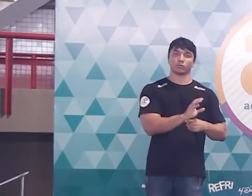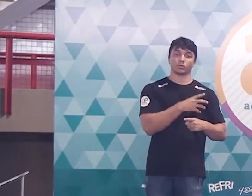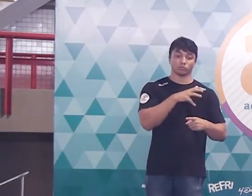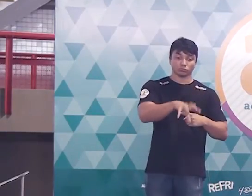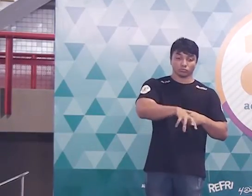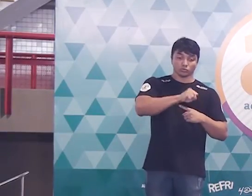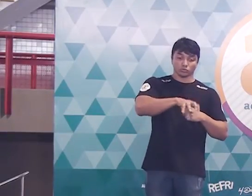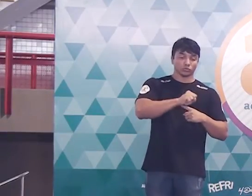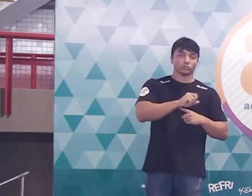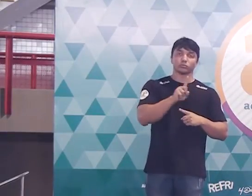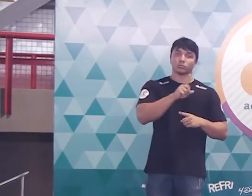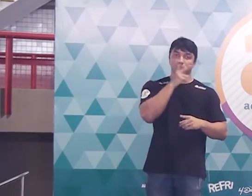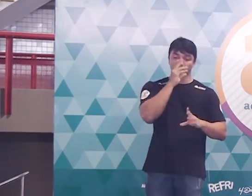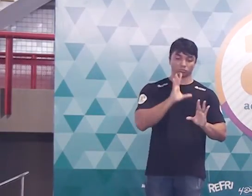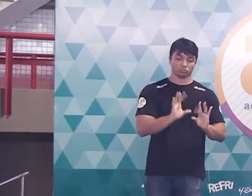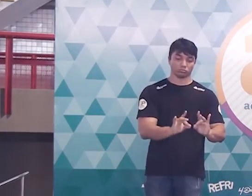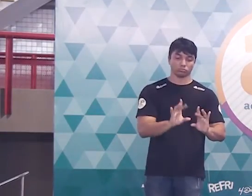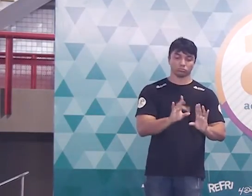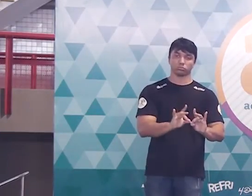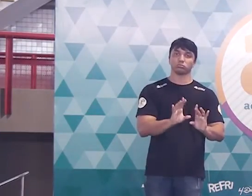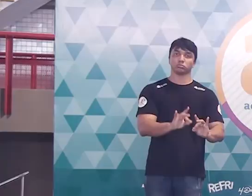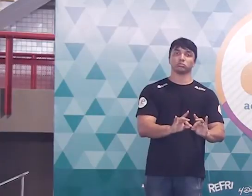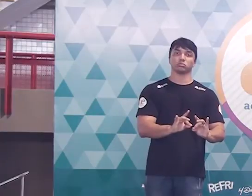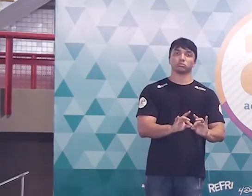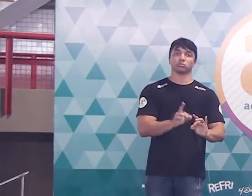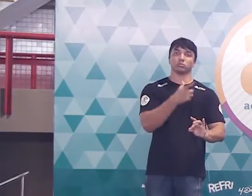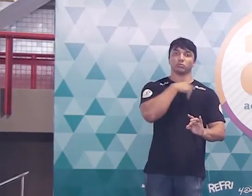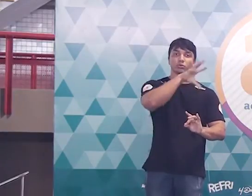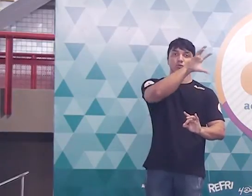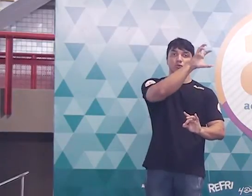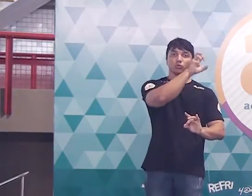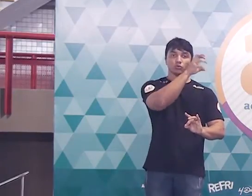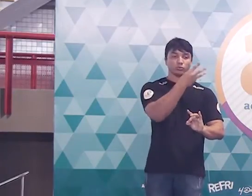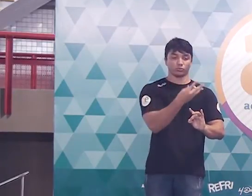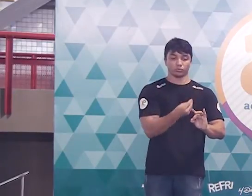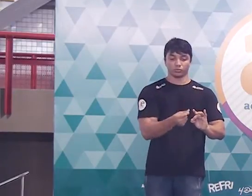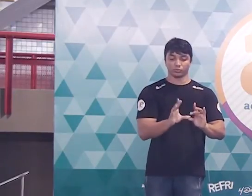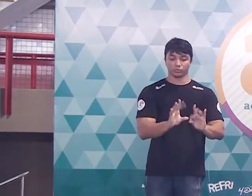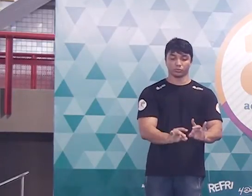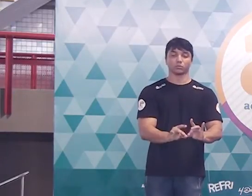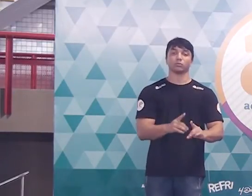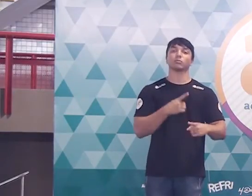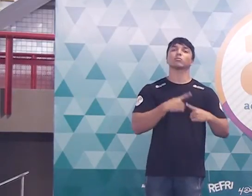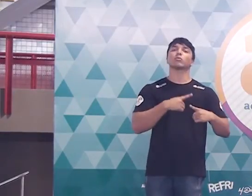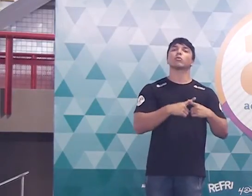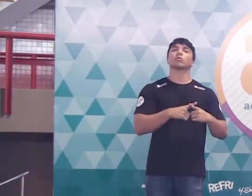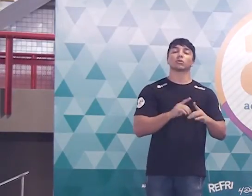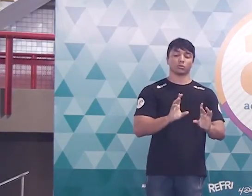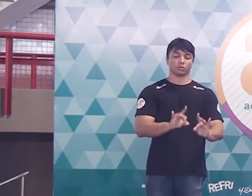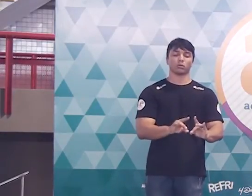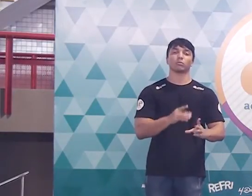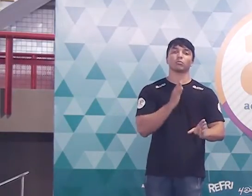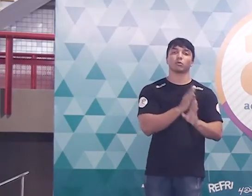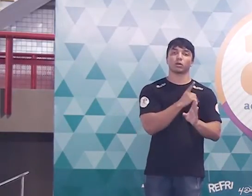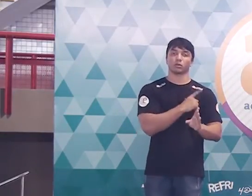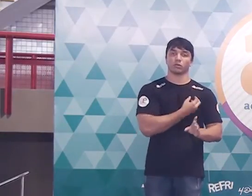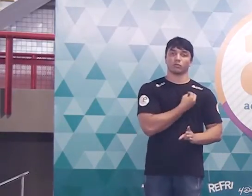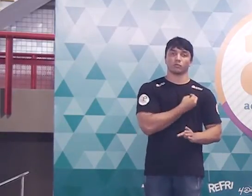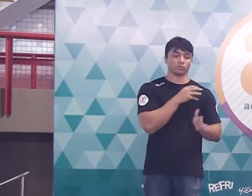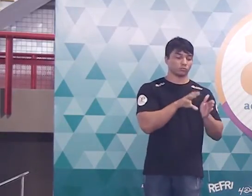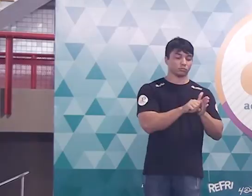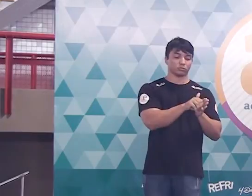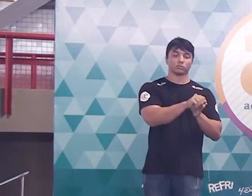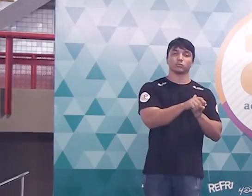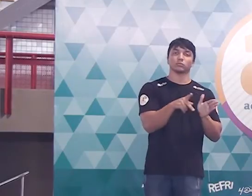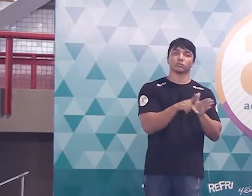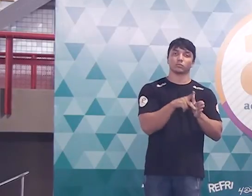elas retirarem, elas fixam. E por que a planta leguminosa fixa o nitrogênio? Porque ela tem a presença de bactérias